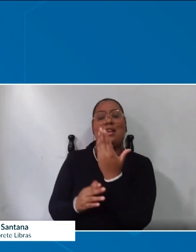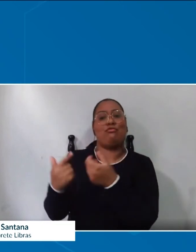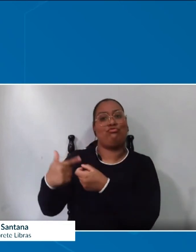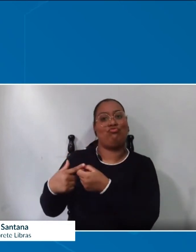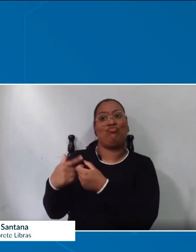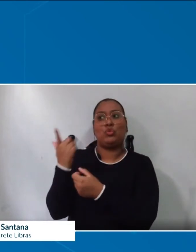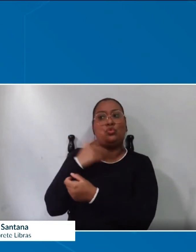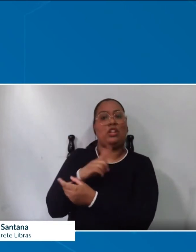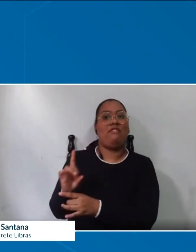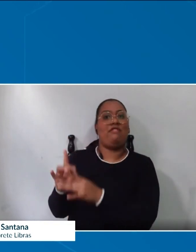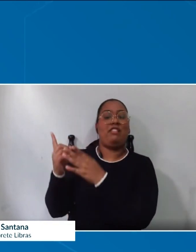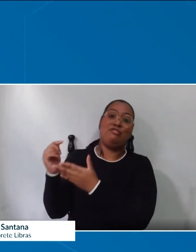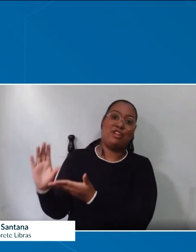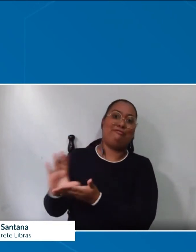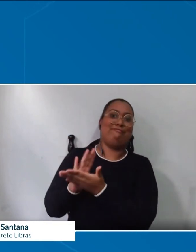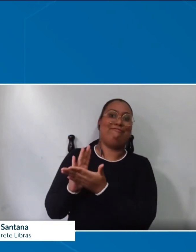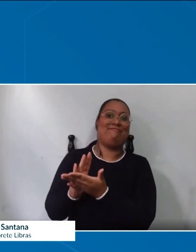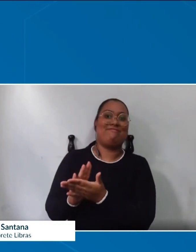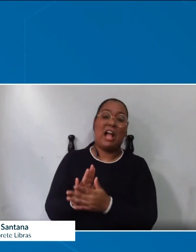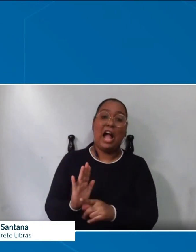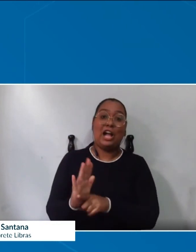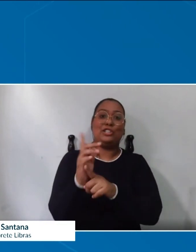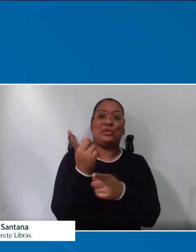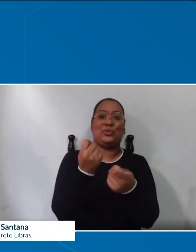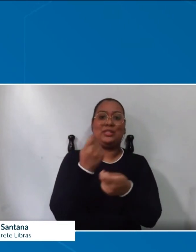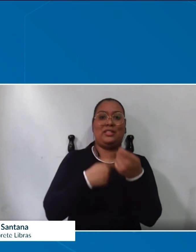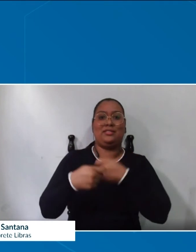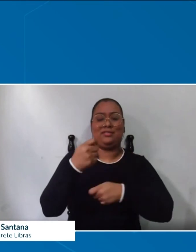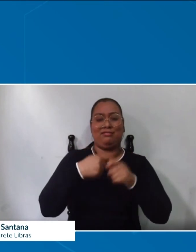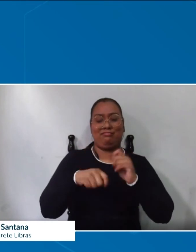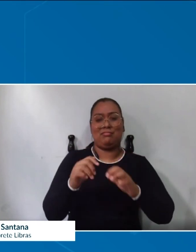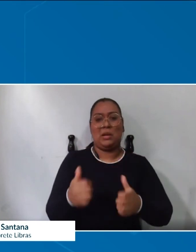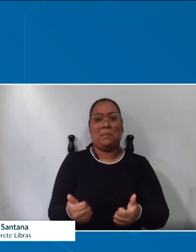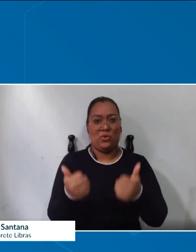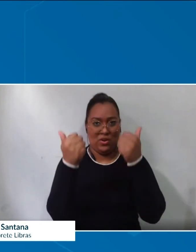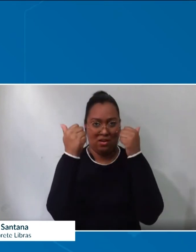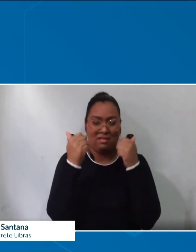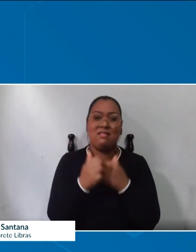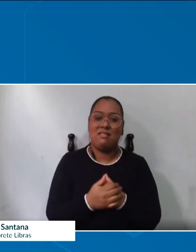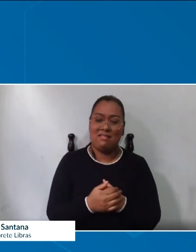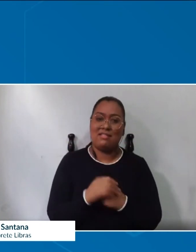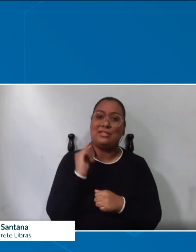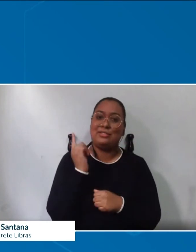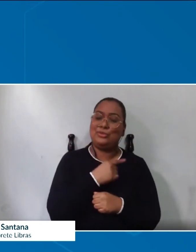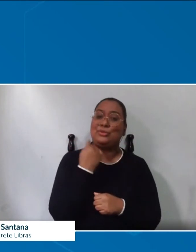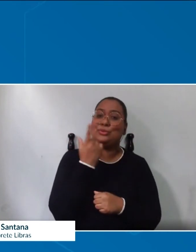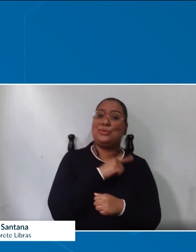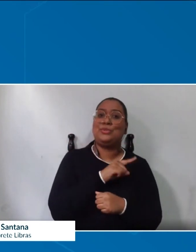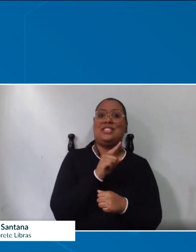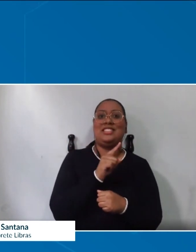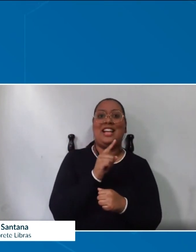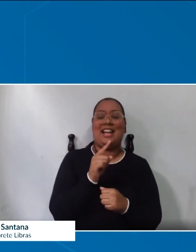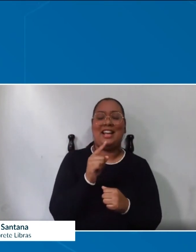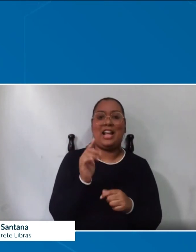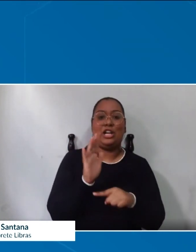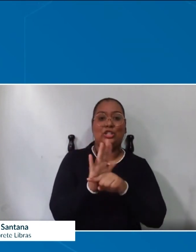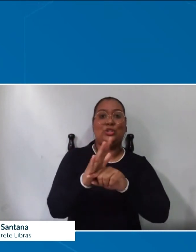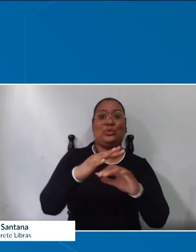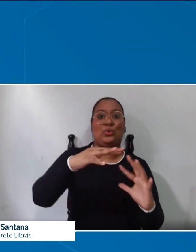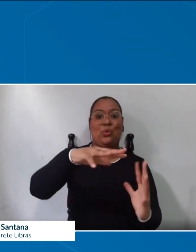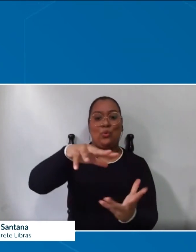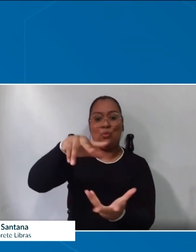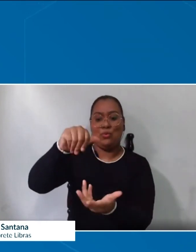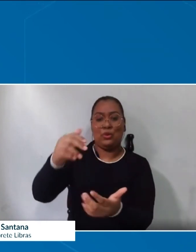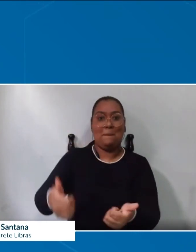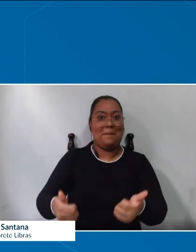Letícia, de aquecer a economia, né, e fazer com que a gente faça esse mundo melhor,